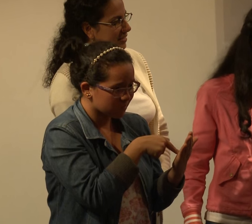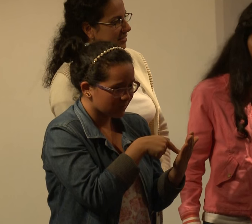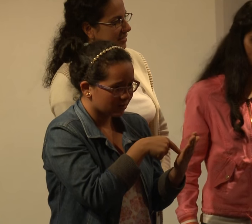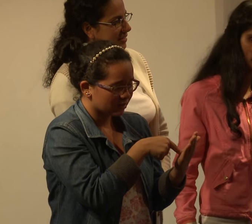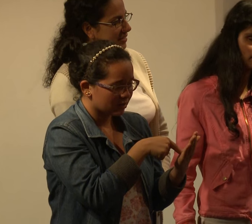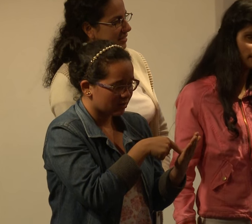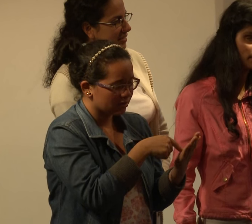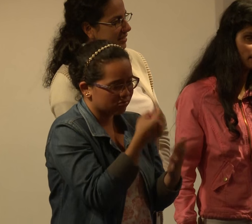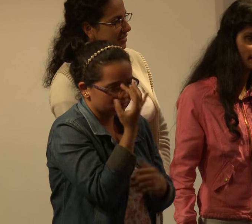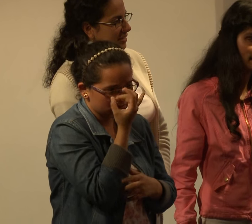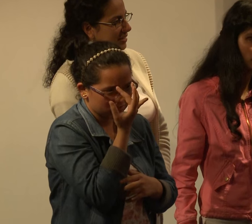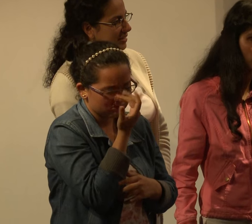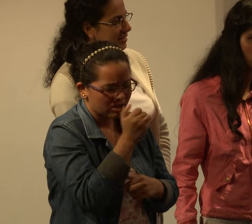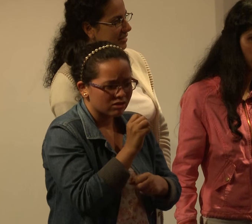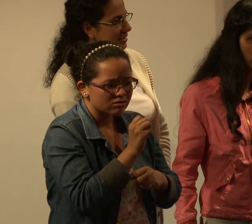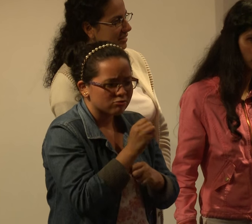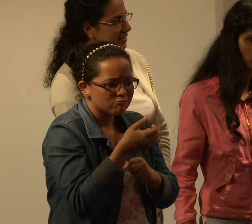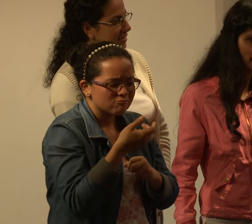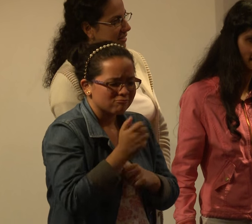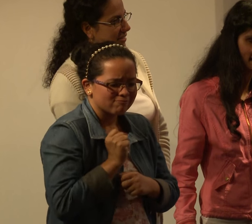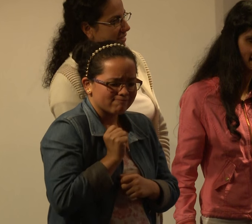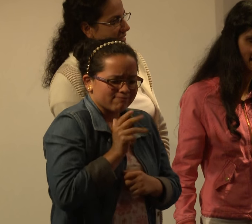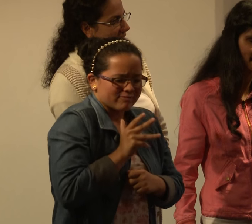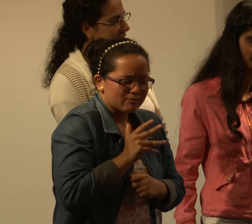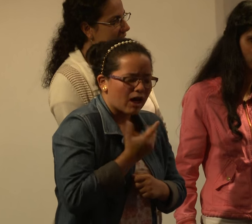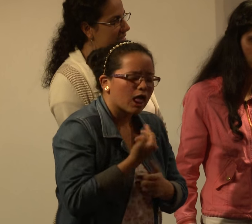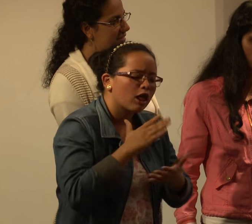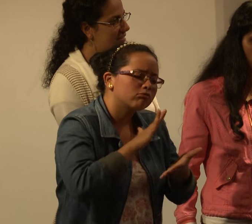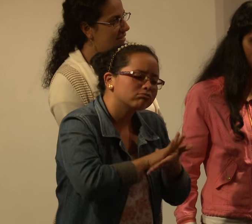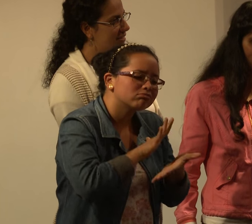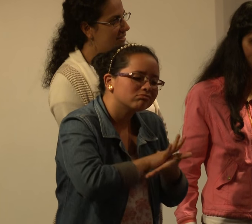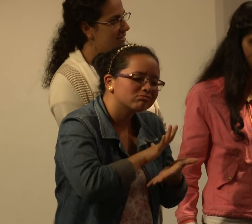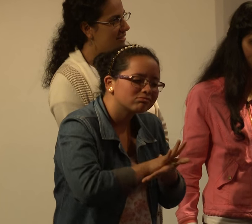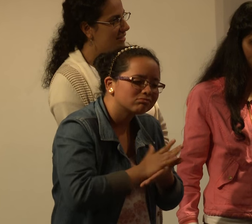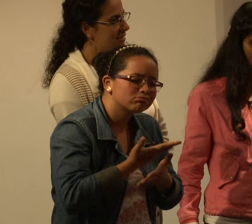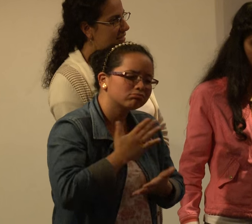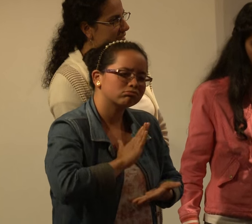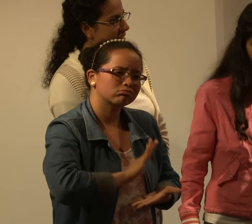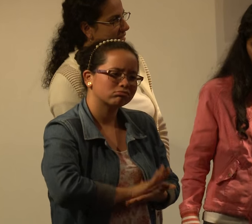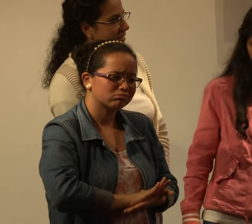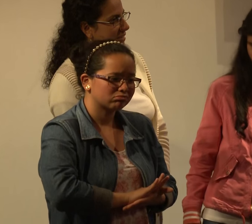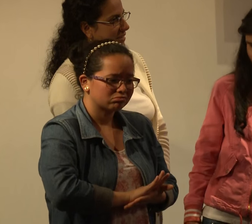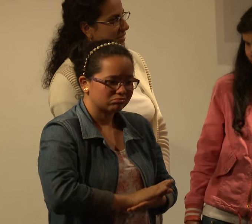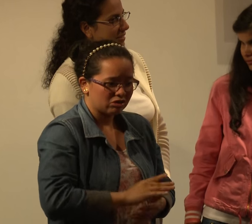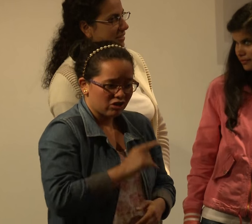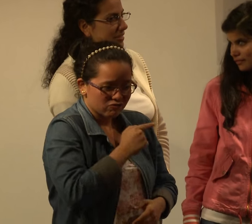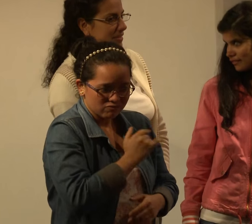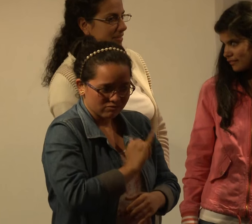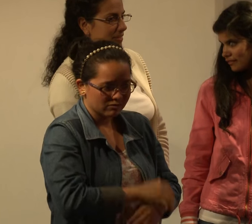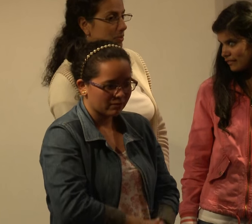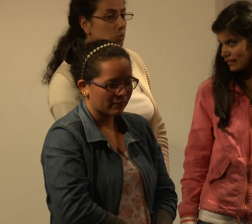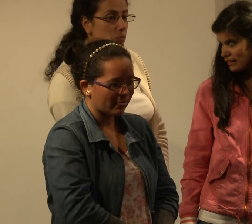plasmada, de pronto transmitía como tranquilidad, como serenidad, eso fue.